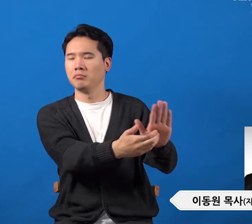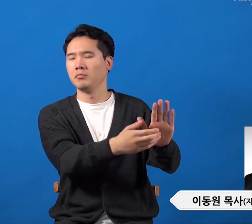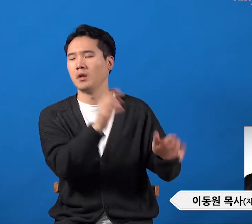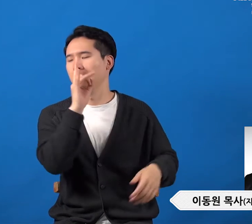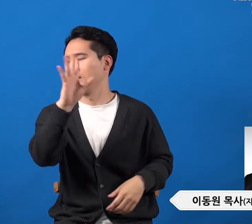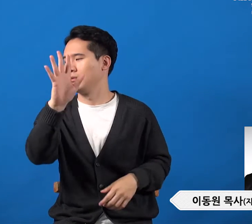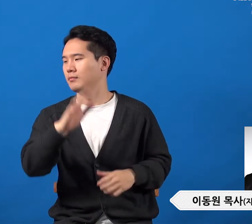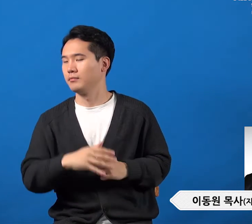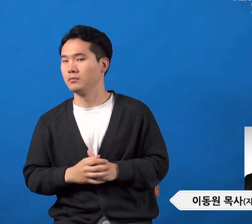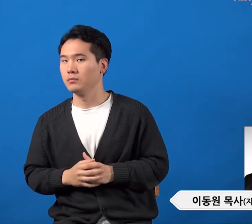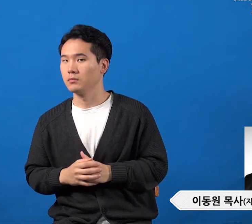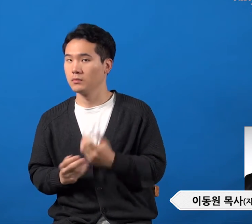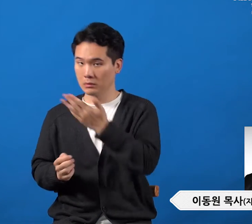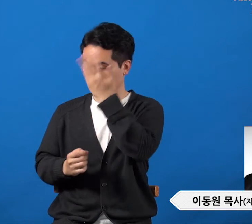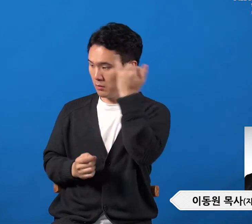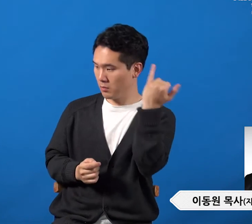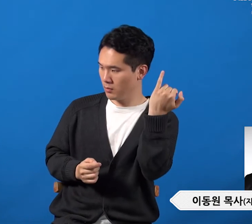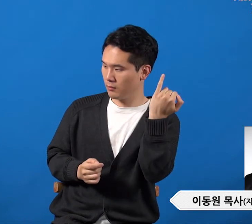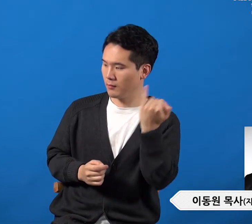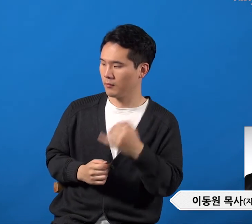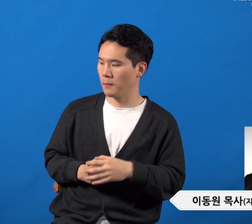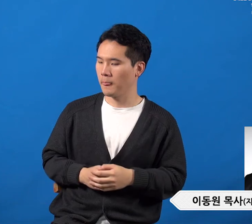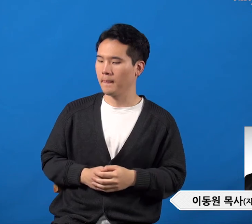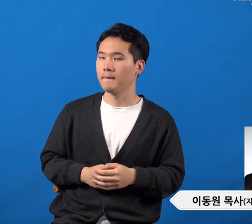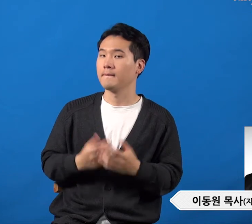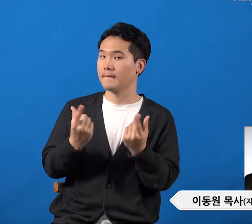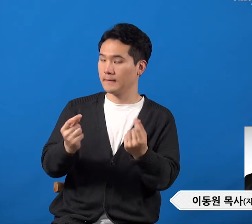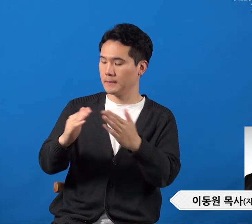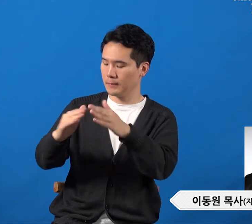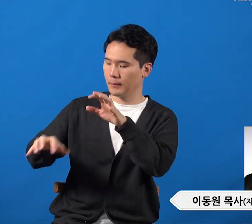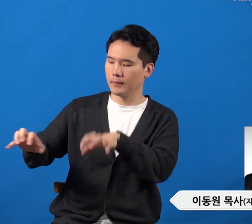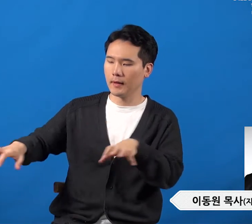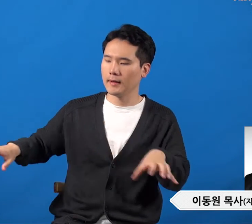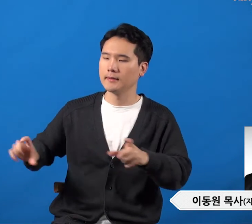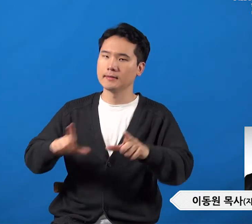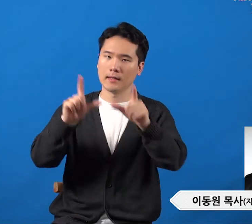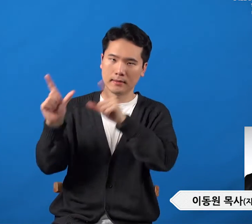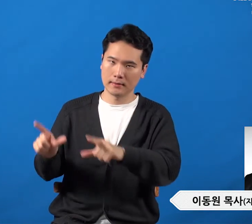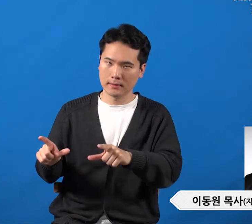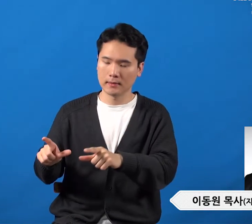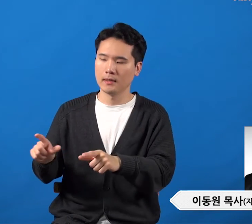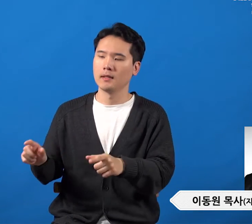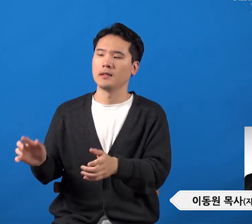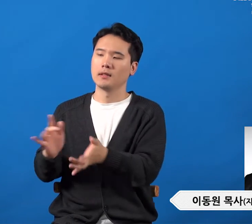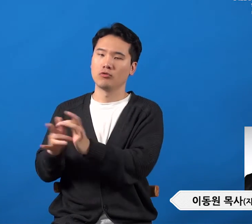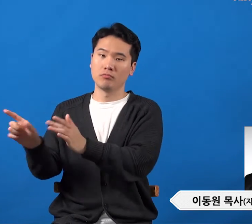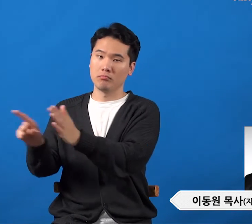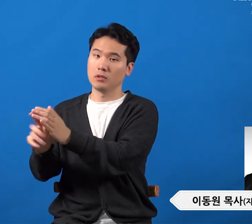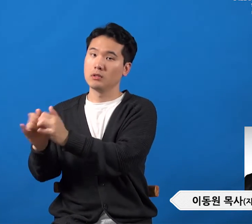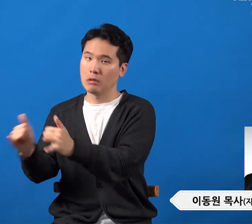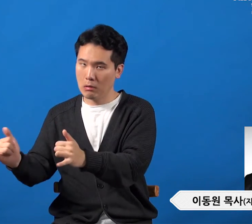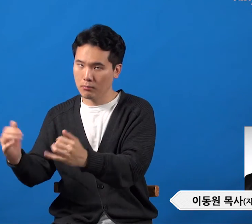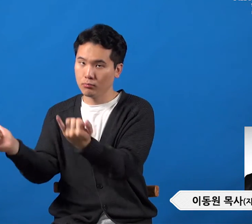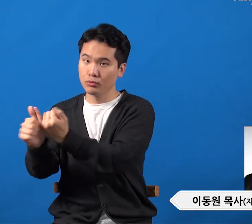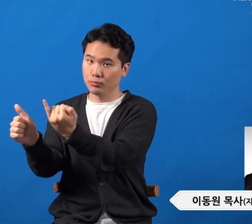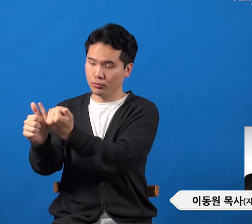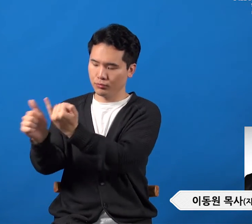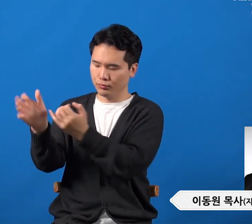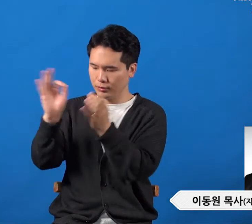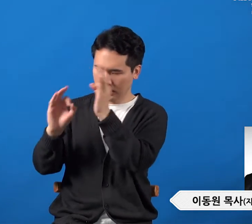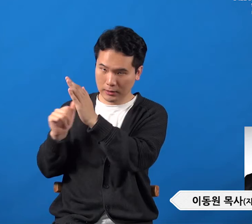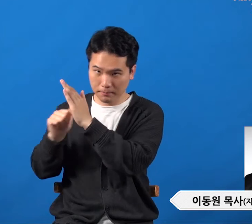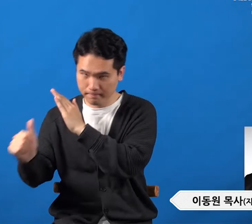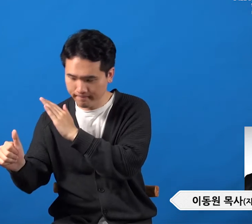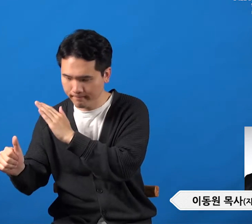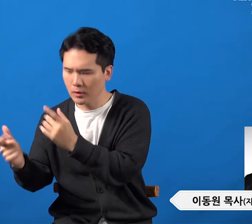거절을 당합니다. 그런데 이 할머니가 같은 동네에 있는 또 다른 그리스도인 부부를 찾아갑니다. 그리고